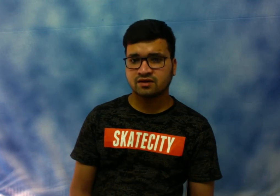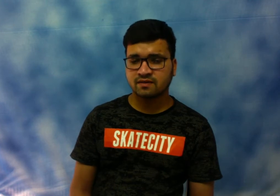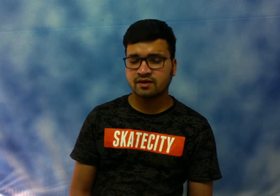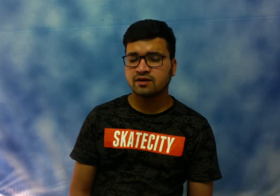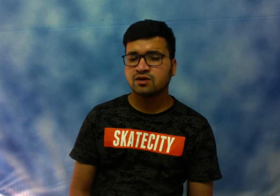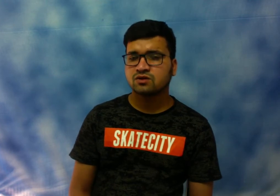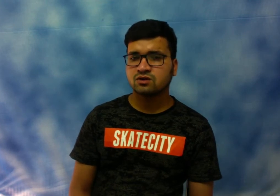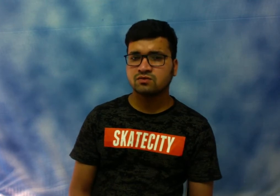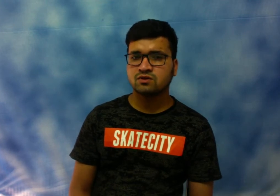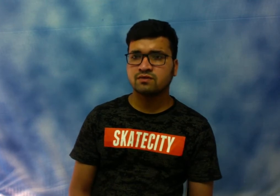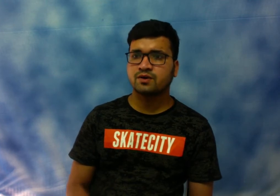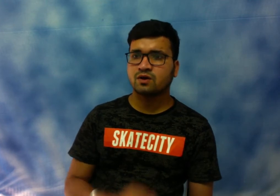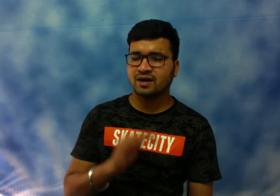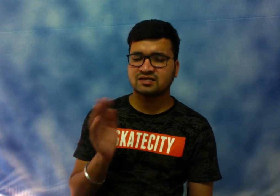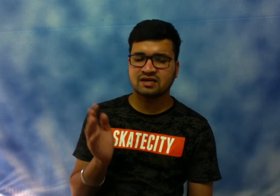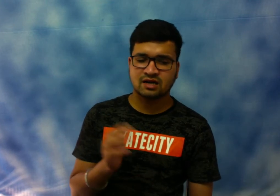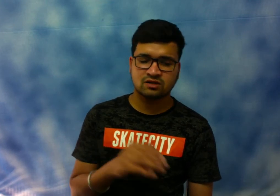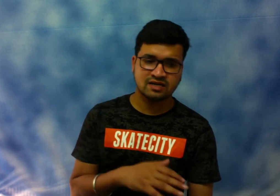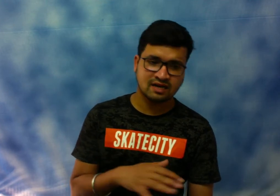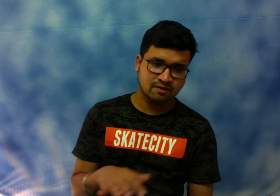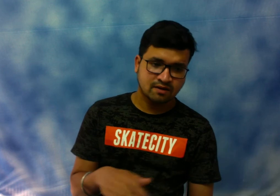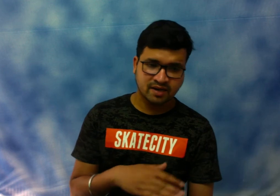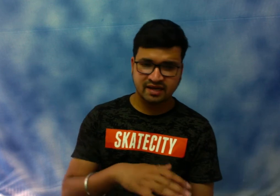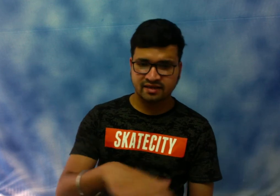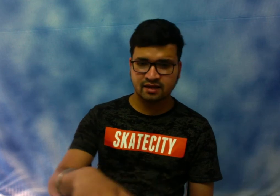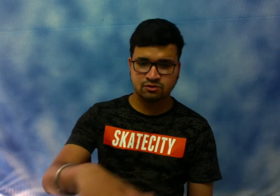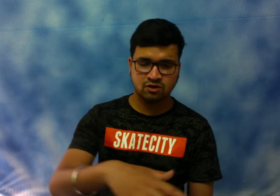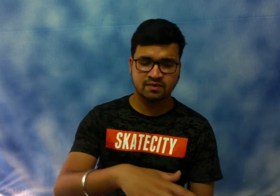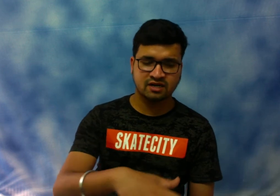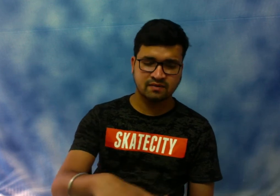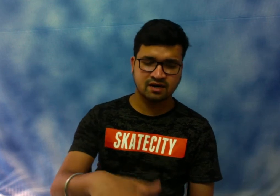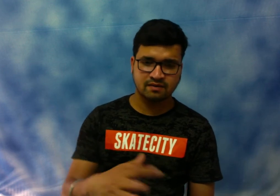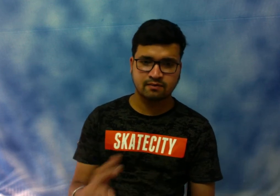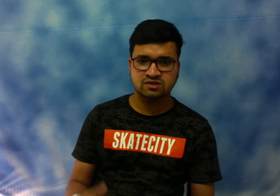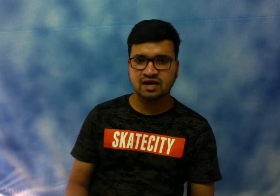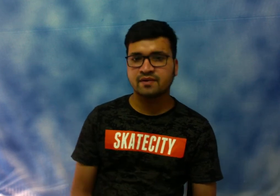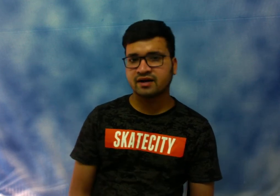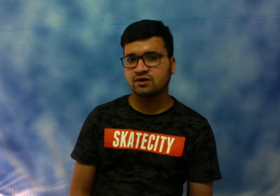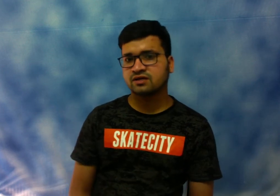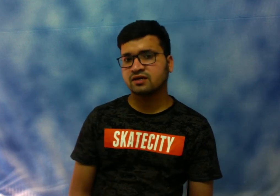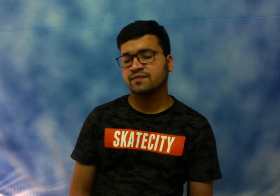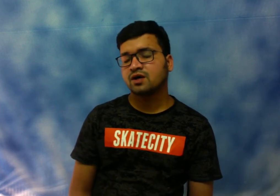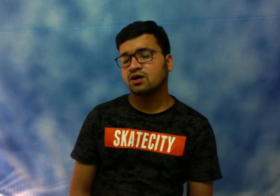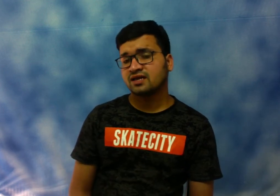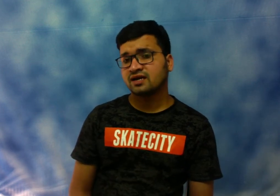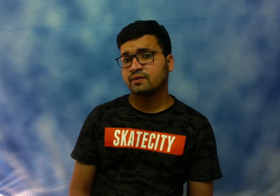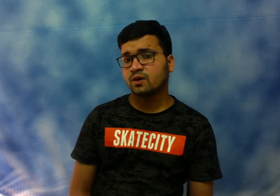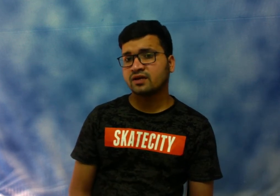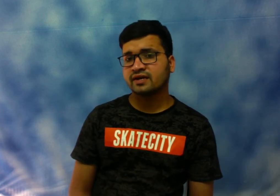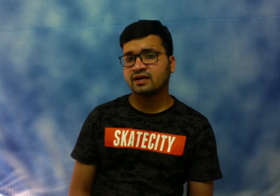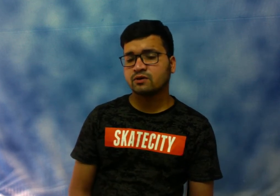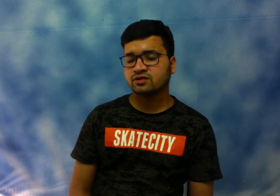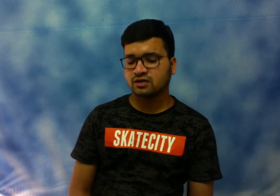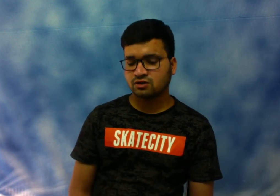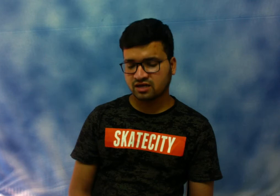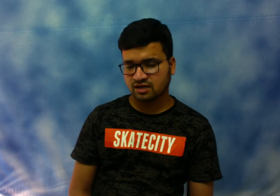भी, तो वो कोई प्लास्टिक का होता है या मिट्टी ऐसे ही धूल मिट्टी है, मतलब सब कुछ काम कर रहे होते हैं, रात के टाइम पर ओढ़ने के लिए भी कुछ नहीं होता है।